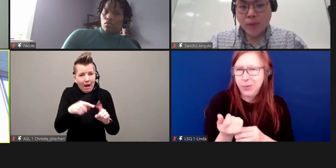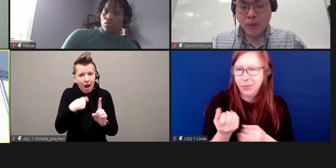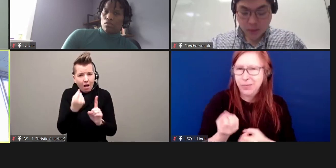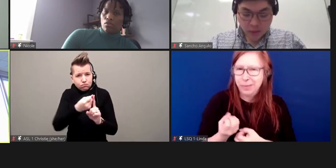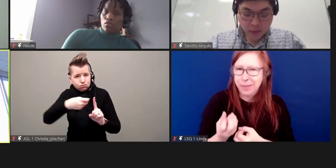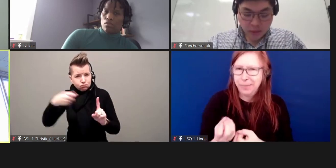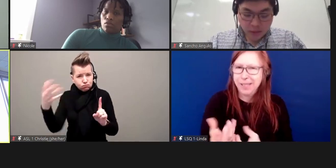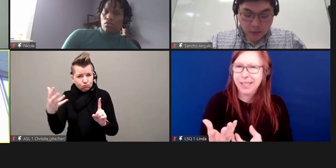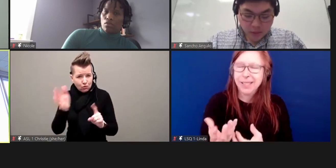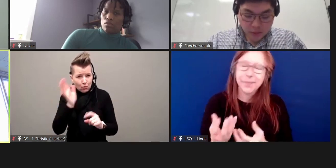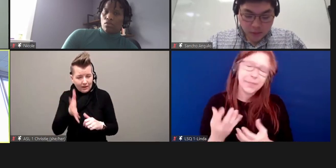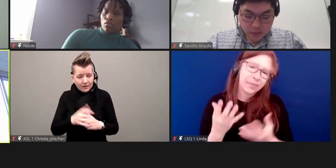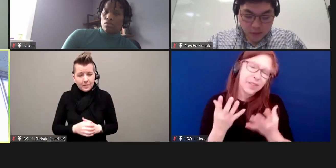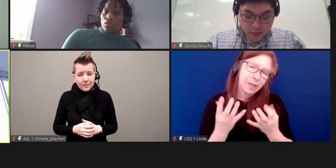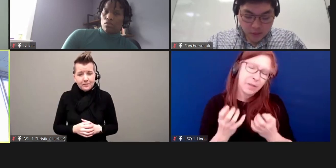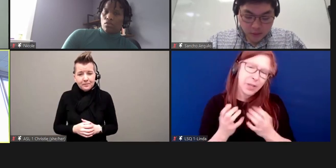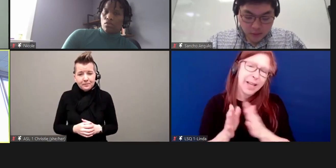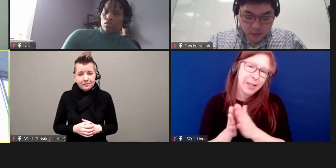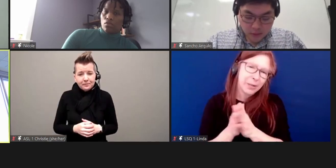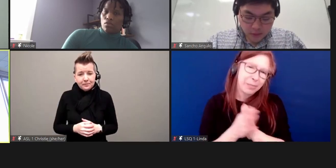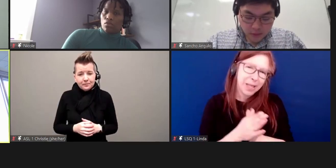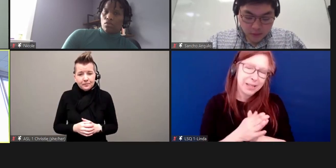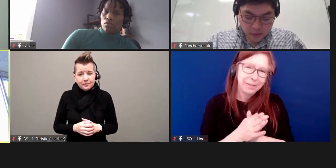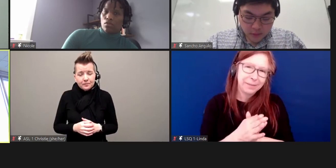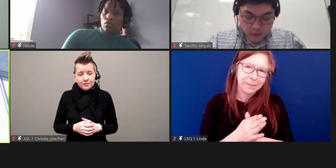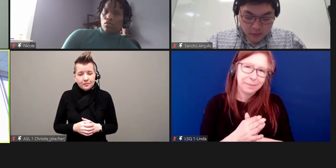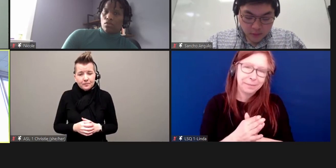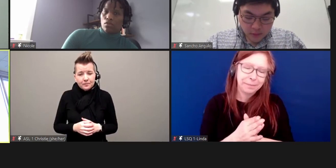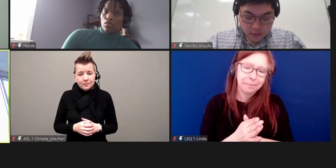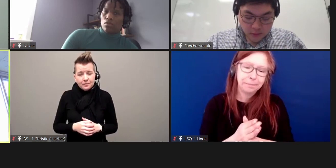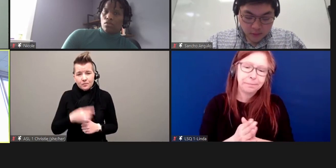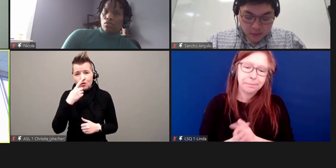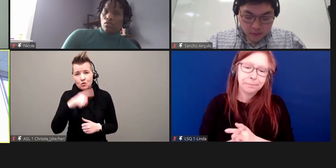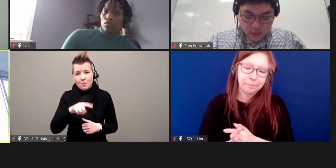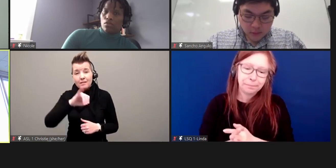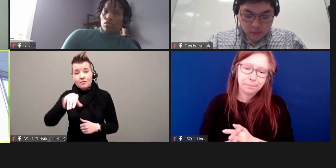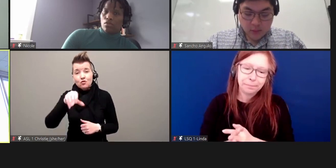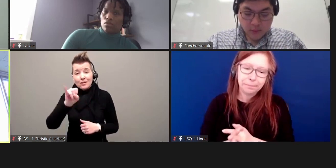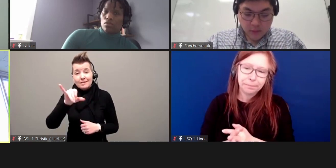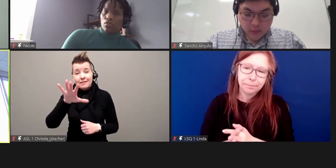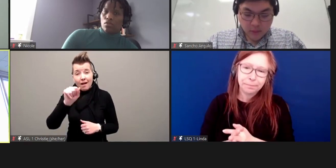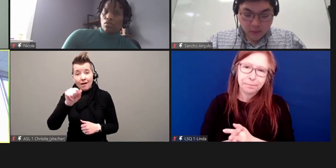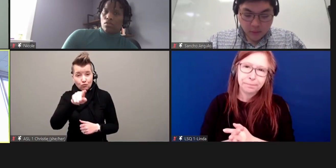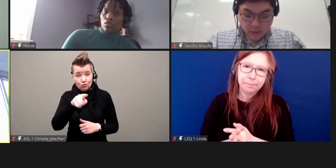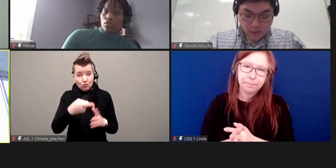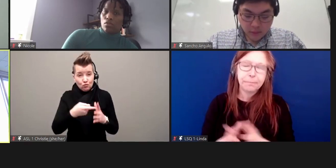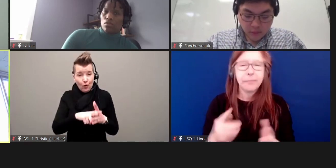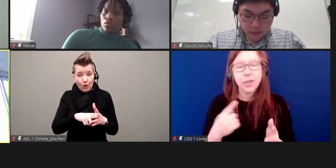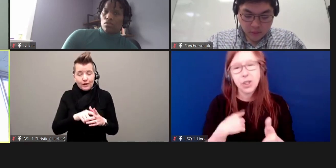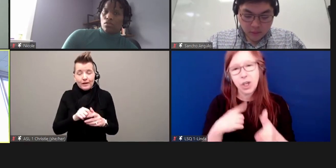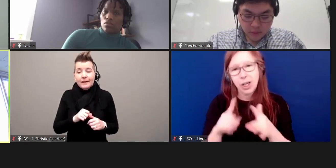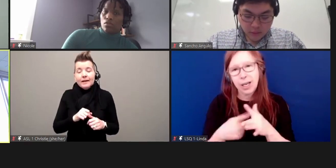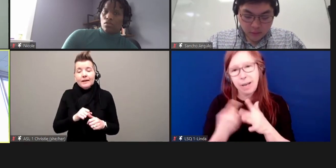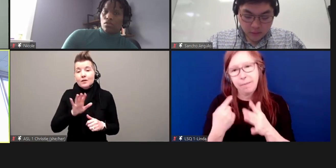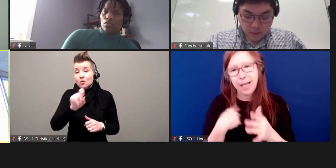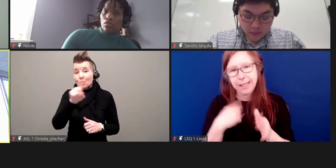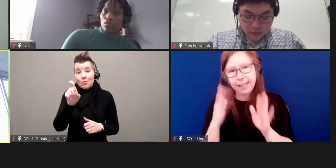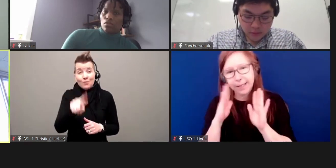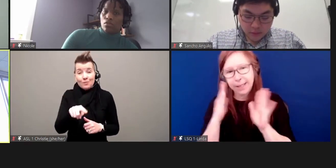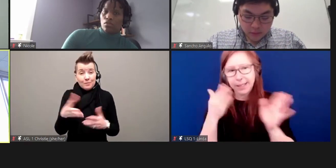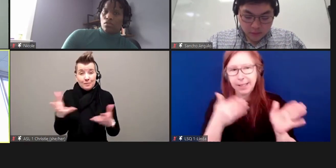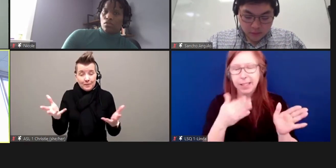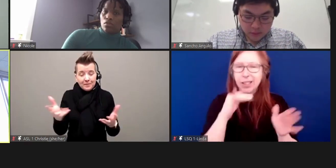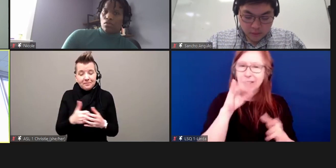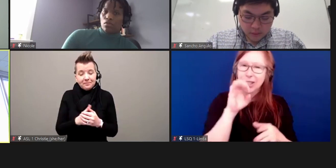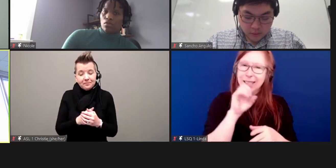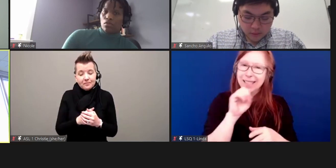vous demander ceci. Et cette fois-ci, je commencerai par Jessica.